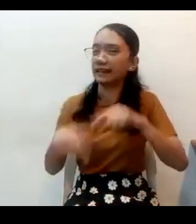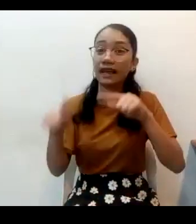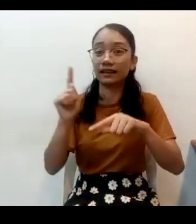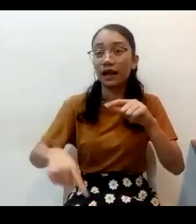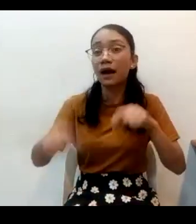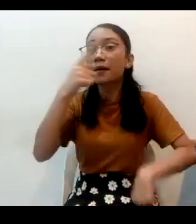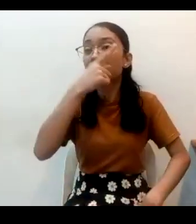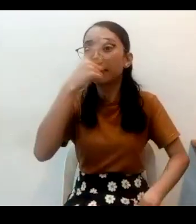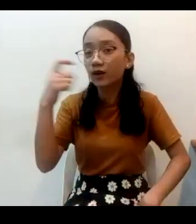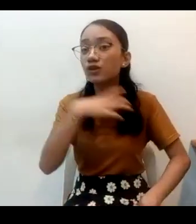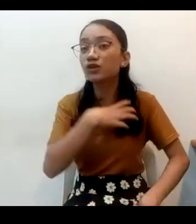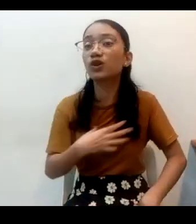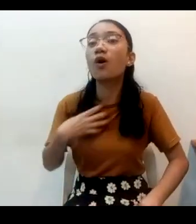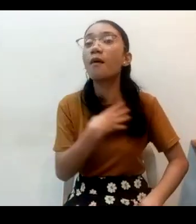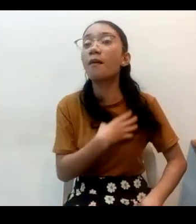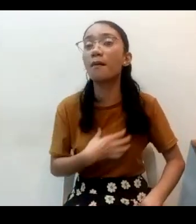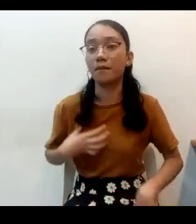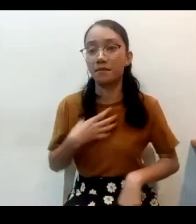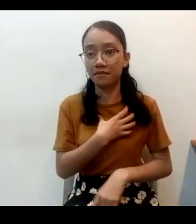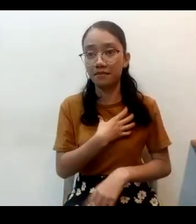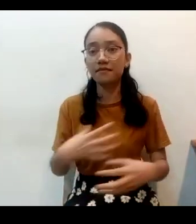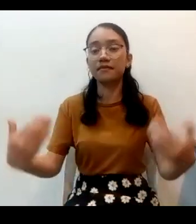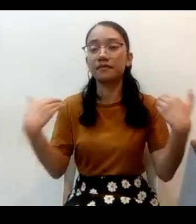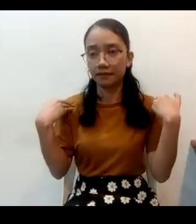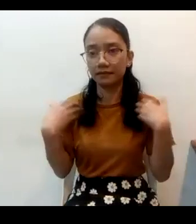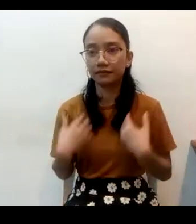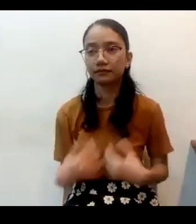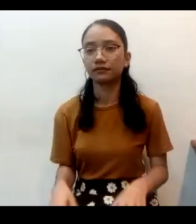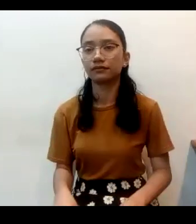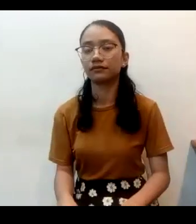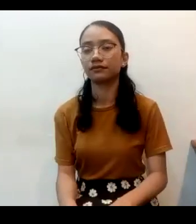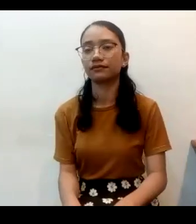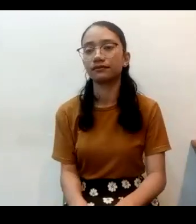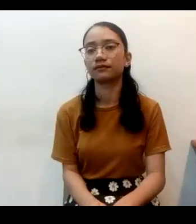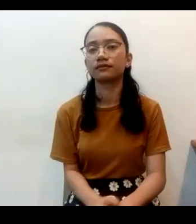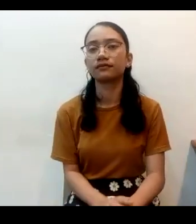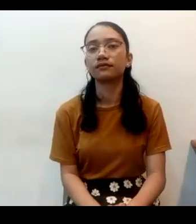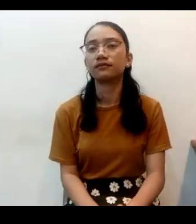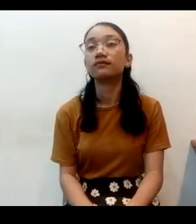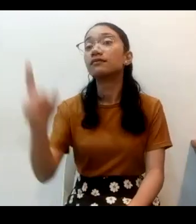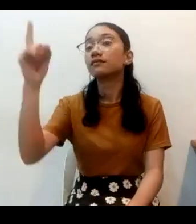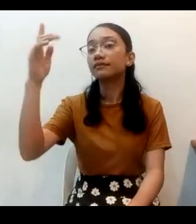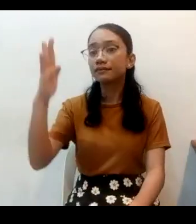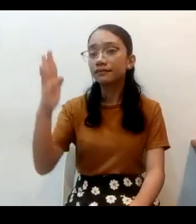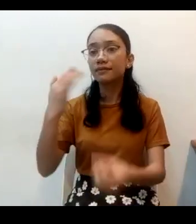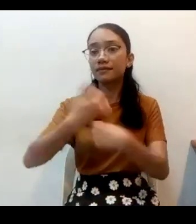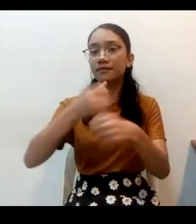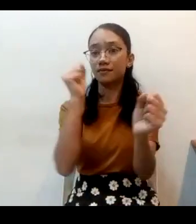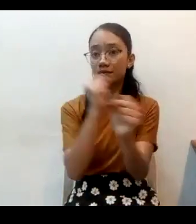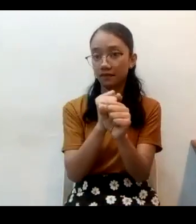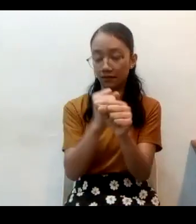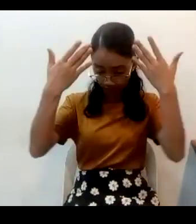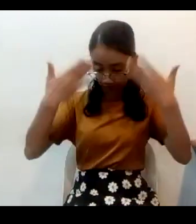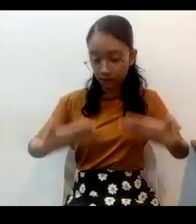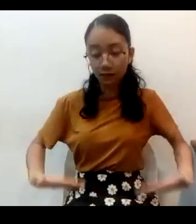yung kalooban po ng Diyos kung bakit po niya pinahintulot sa atin na makapunta dito po sa ating kalagayan. God made us like this